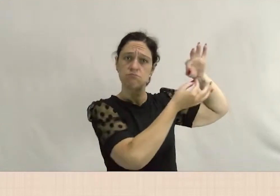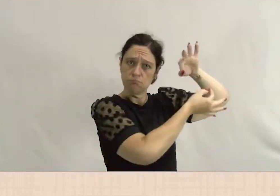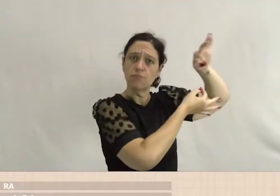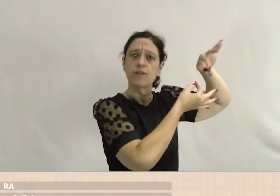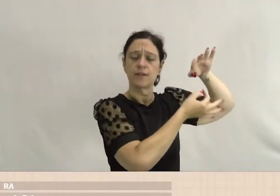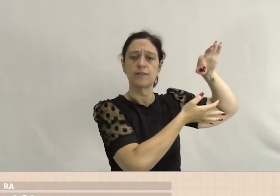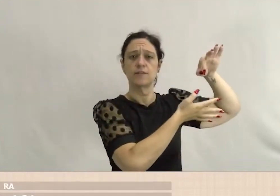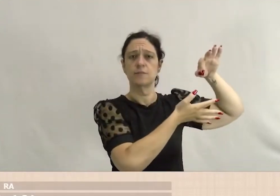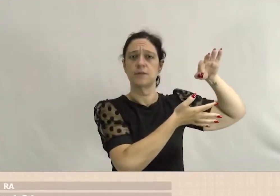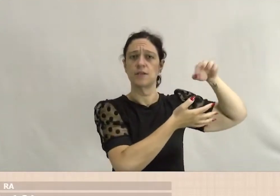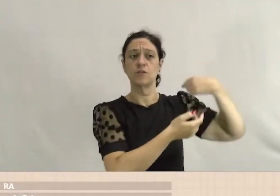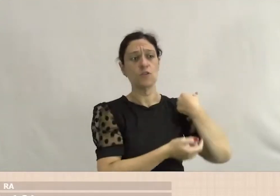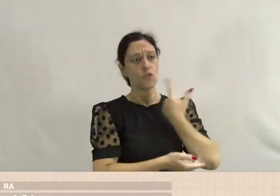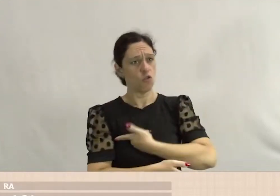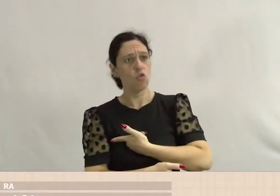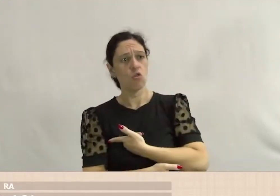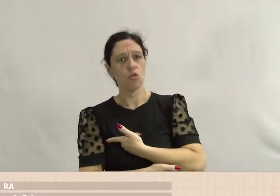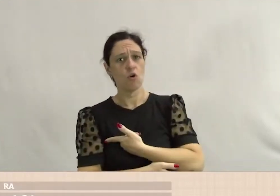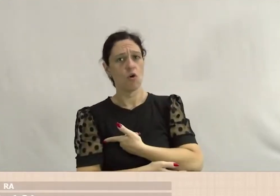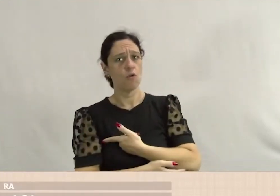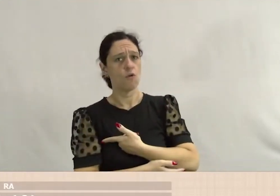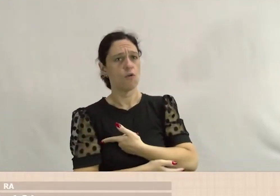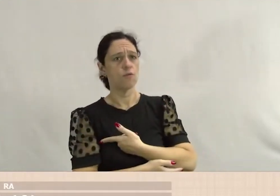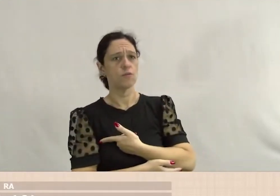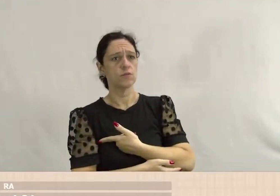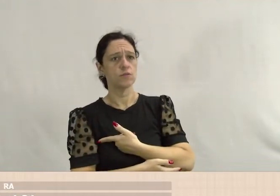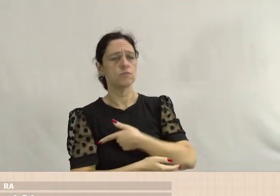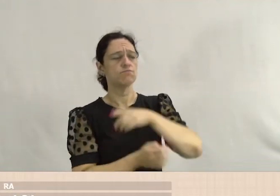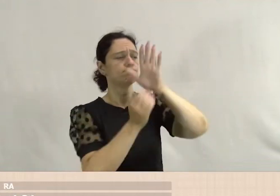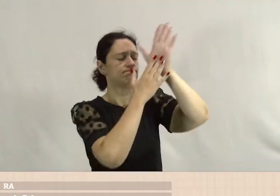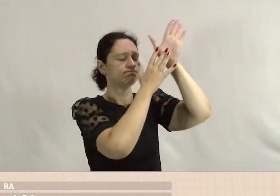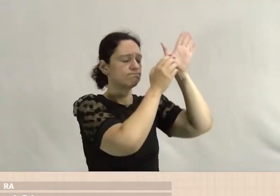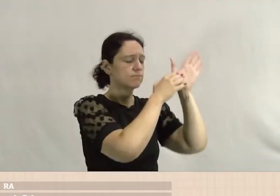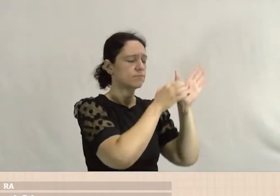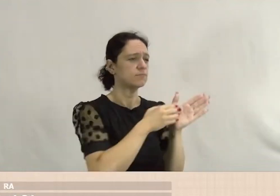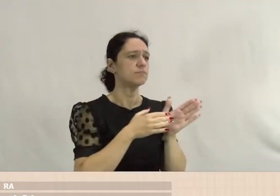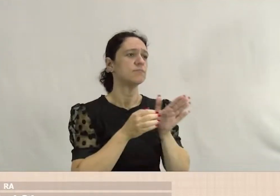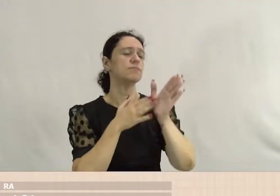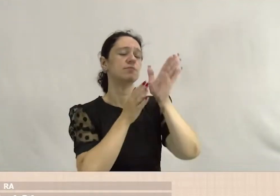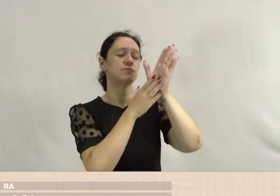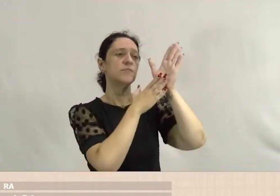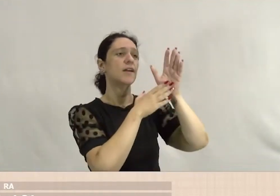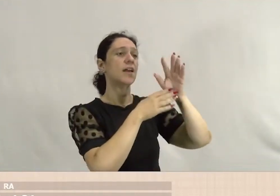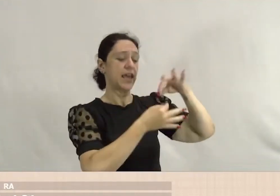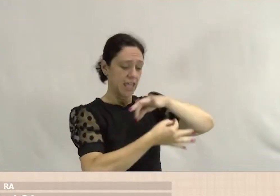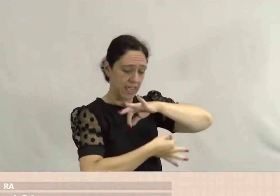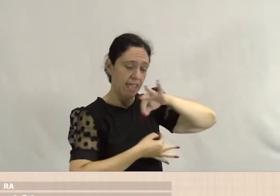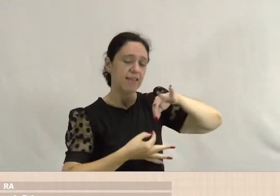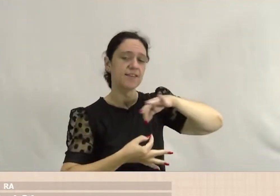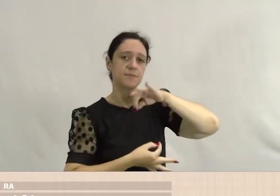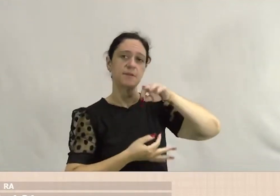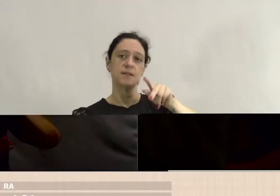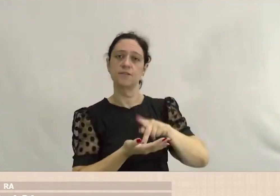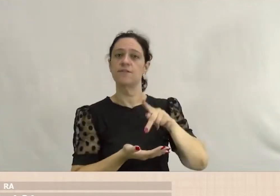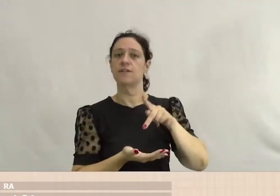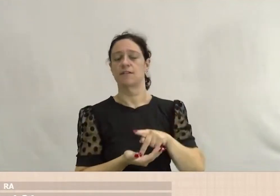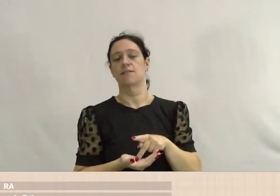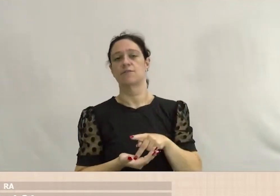Importa que os seus adoradores o adorem em espírito e em